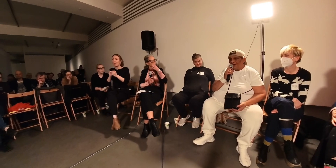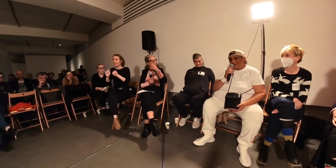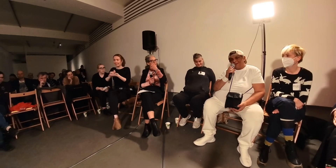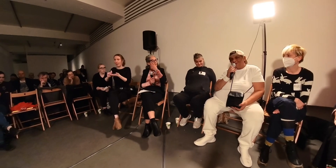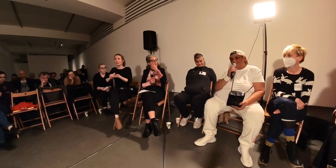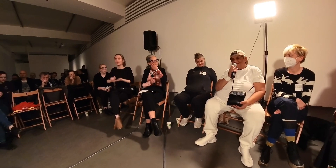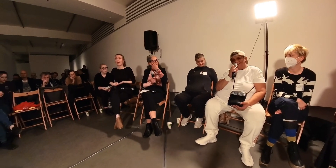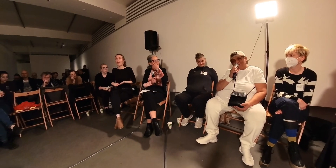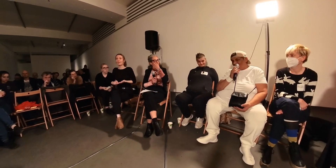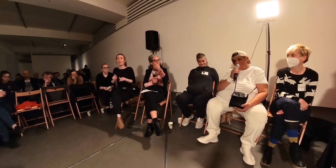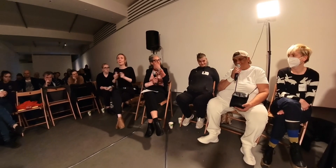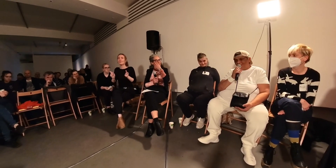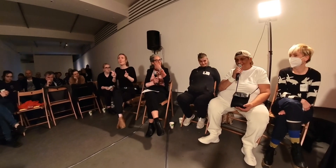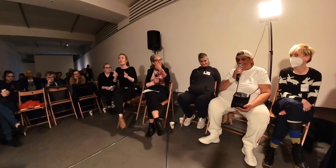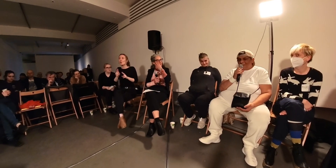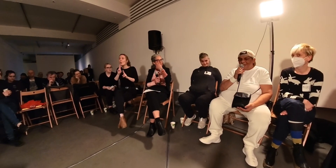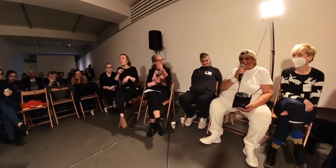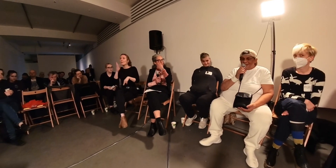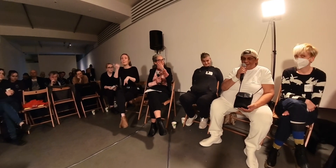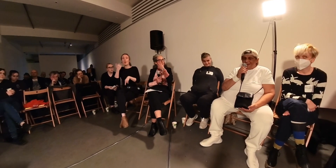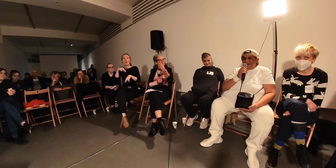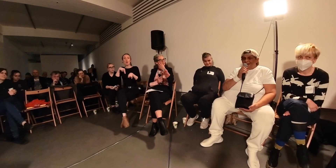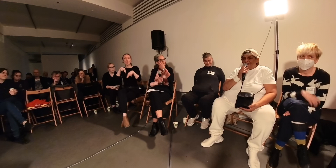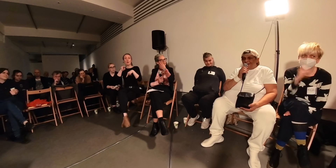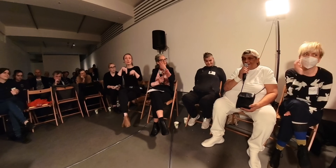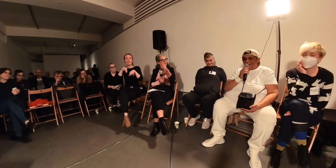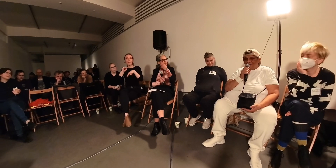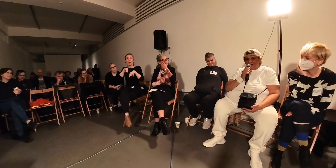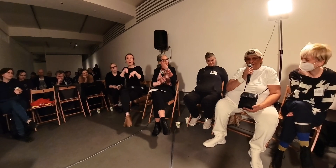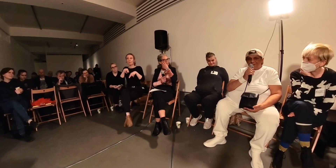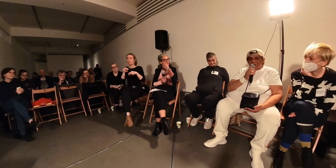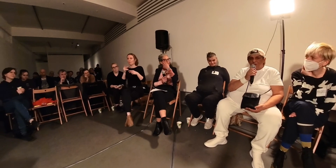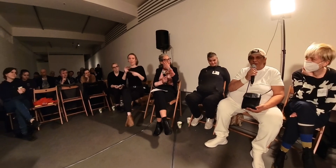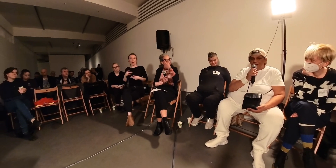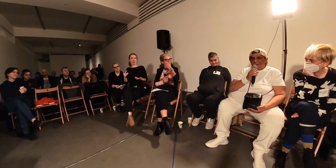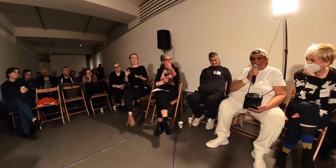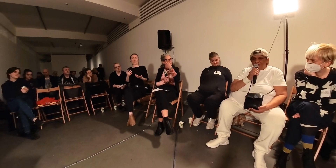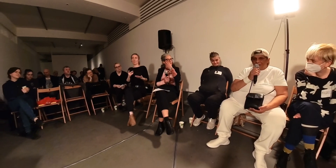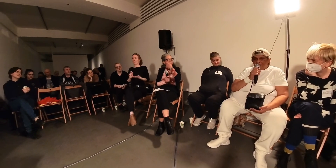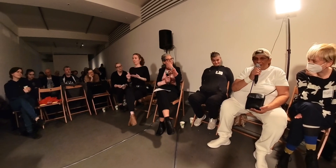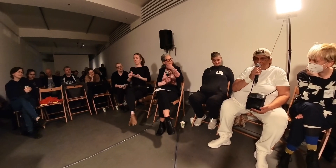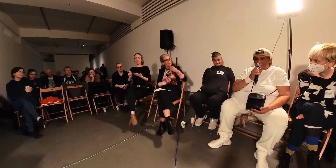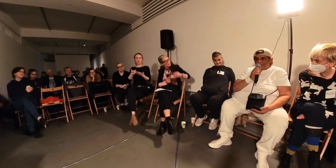rozhovor, tak jsem tomu nerozuměla, opravdu ne. A naučila jsem se hodně